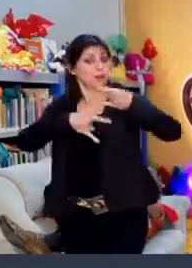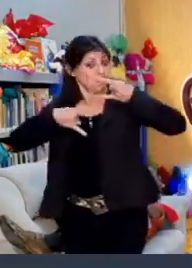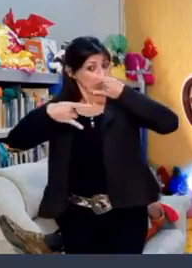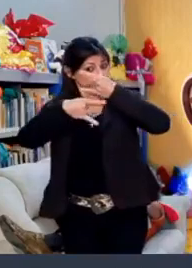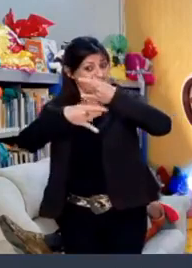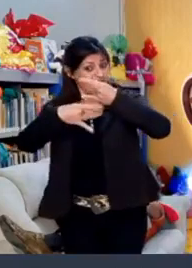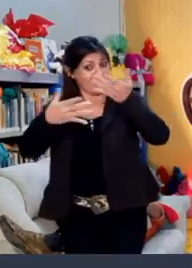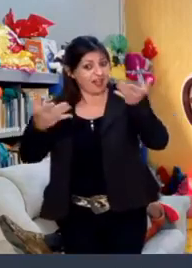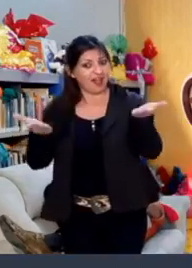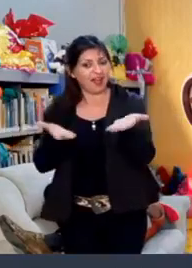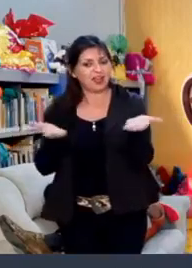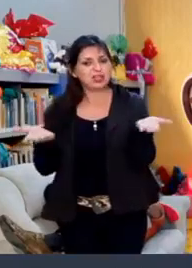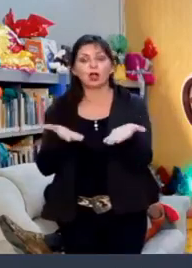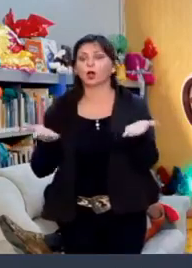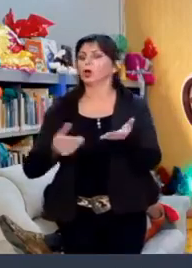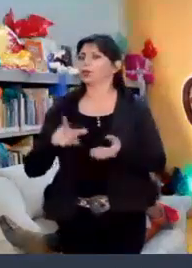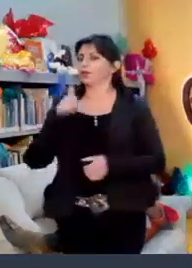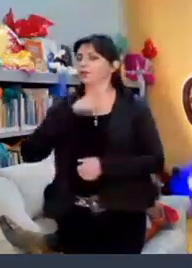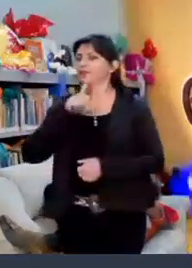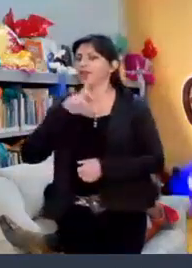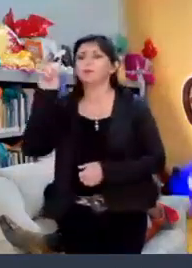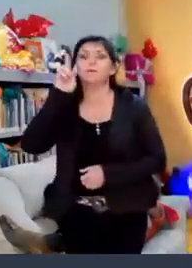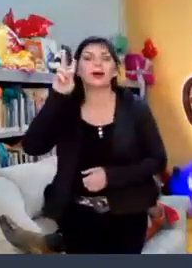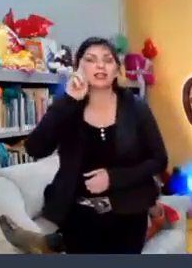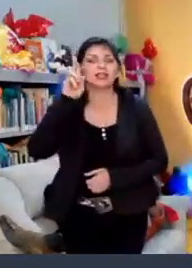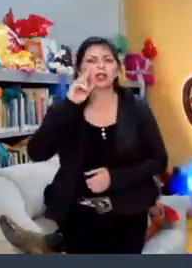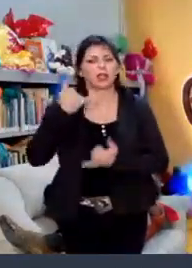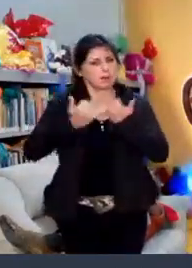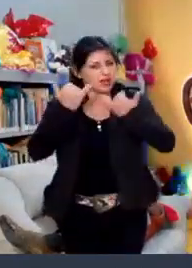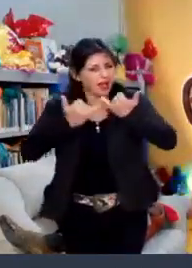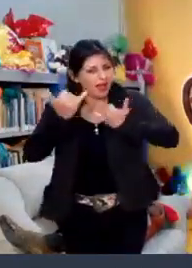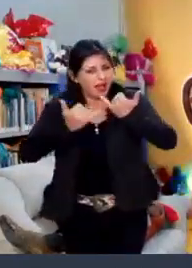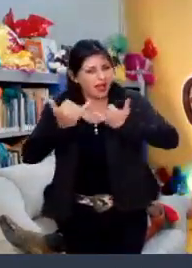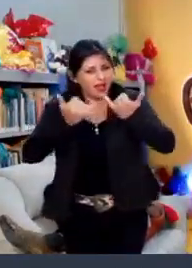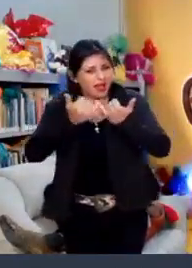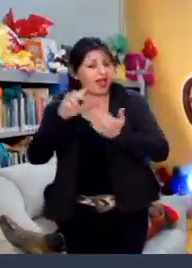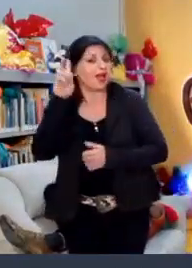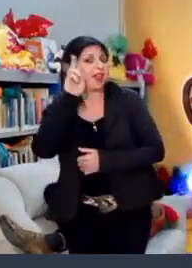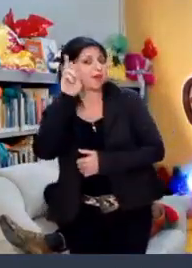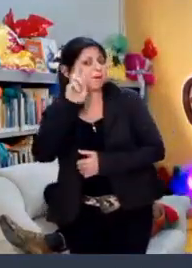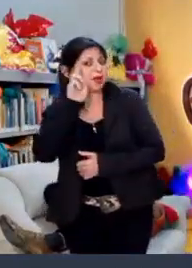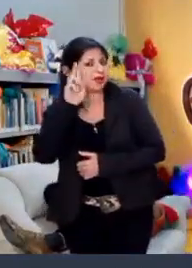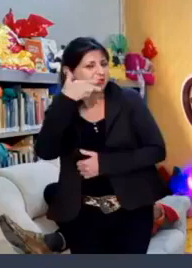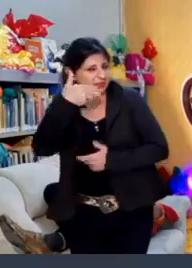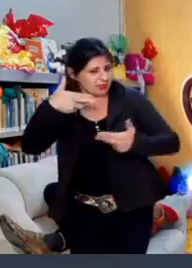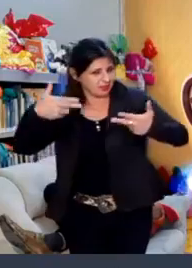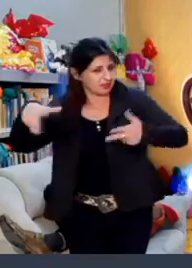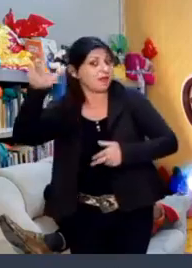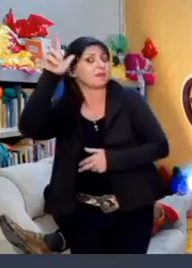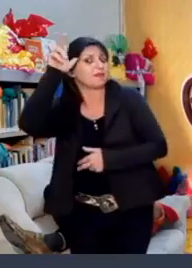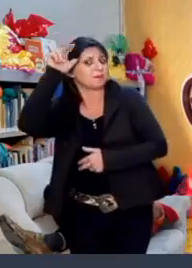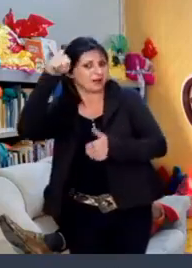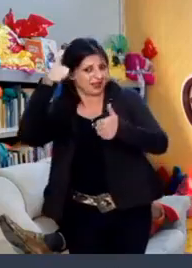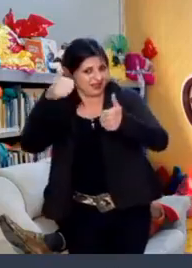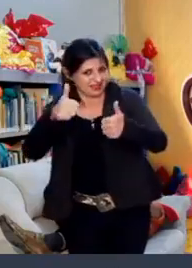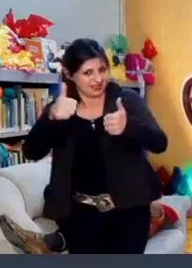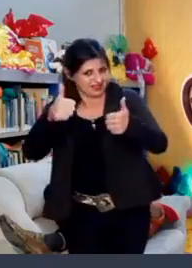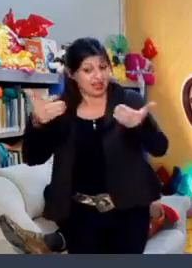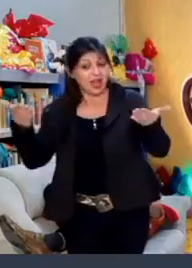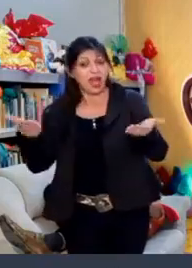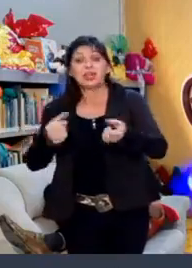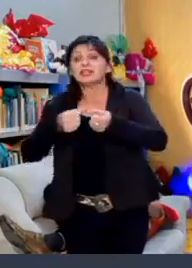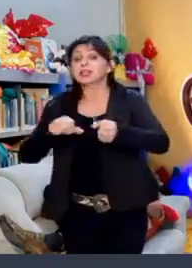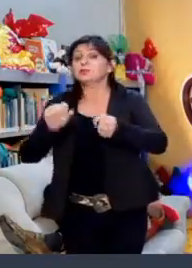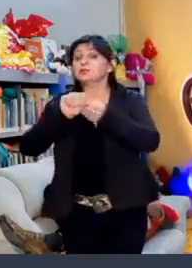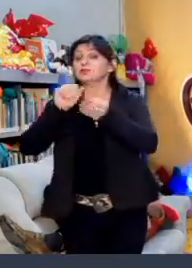live. Hoje teremos algumas histórias, brincadeiras e memórias sobre a Páscoa. Estamos fazendo